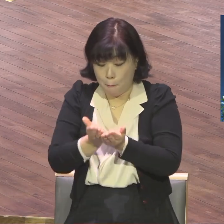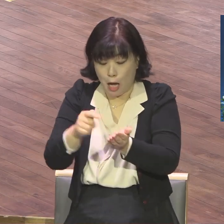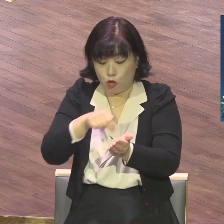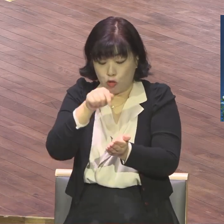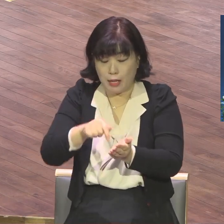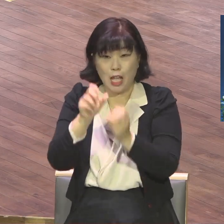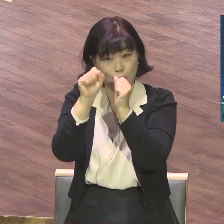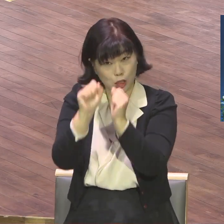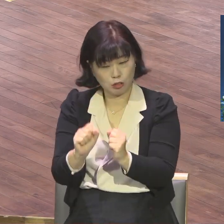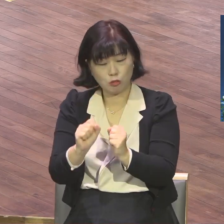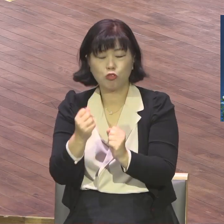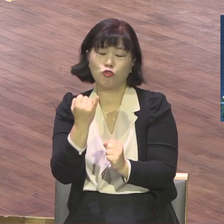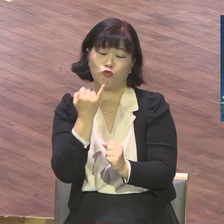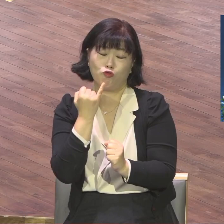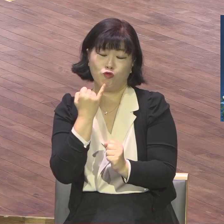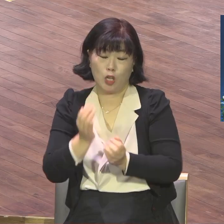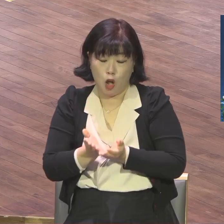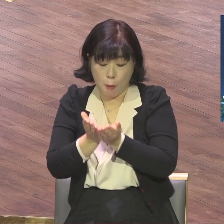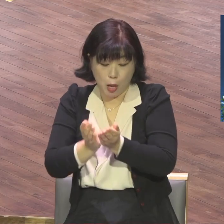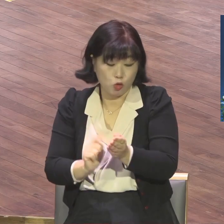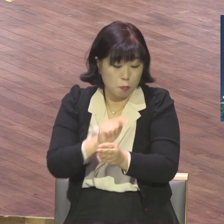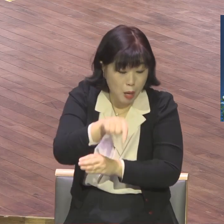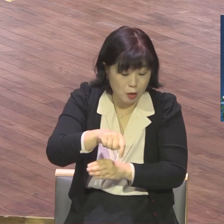있는데 방주 안에만 구원이 있다니까.